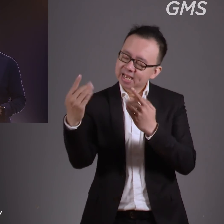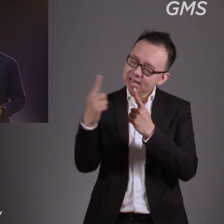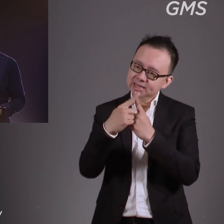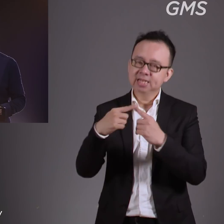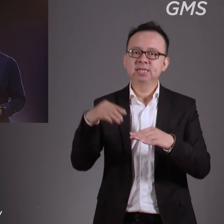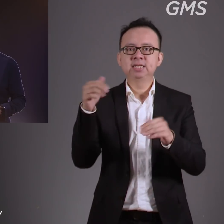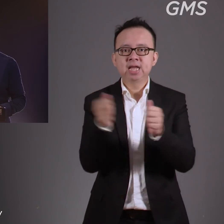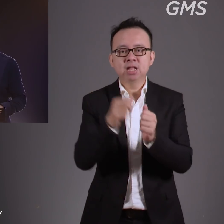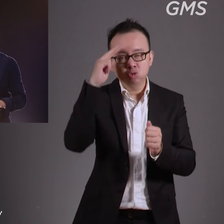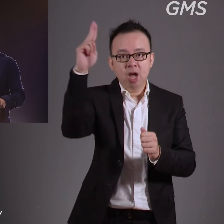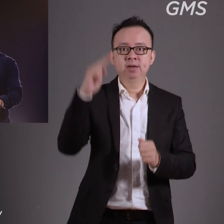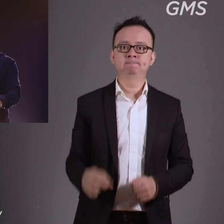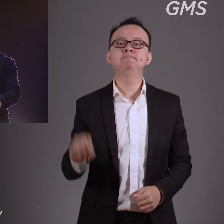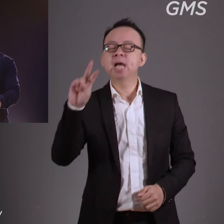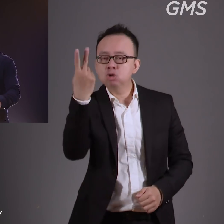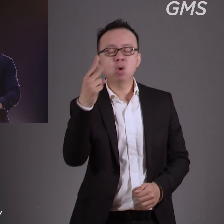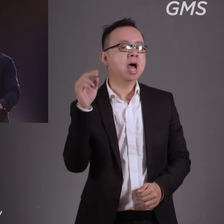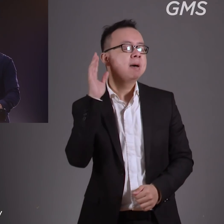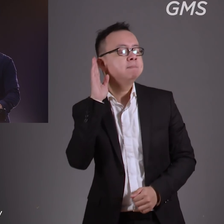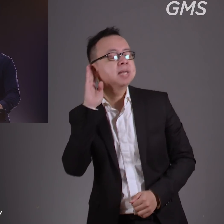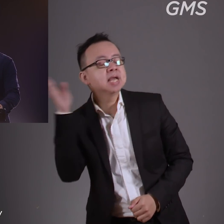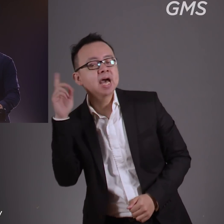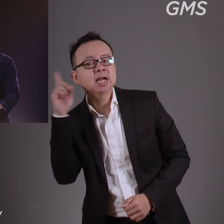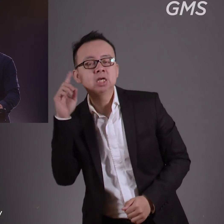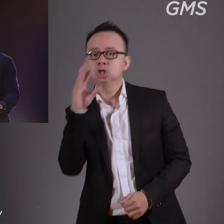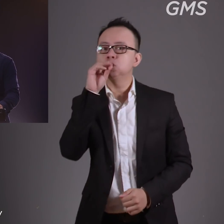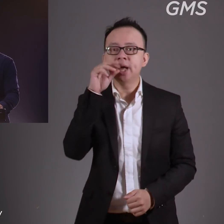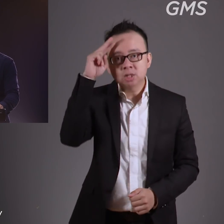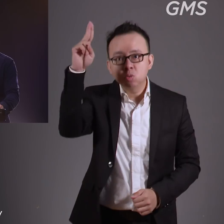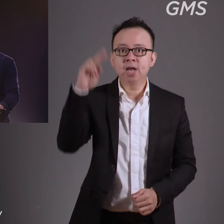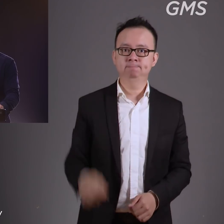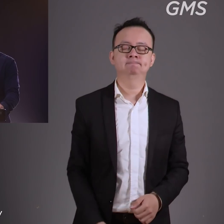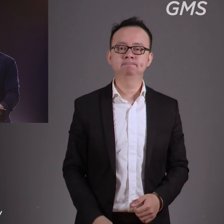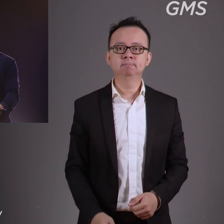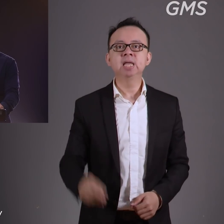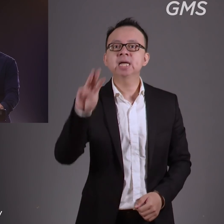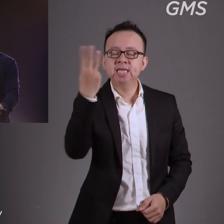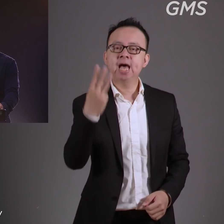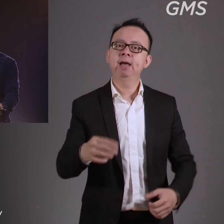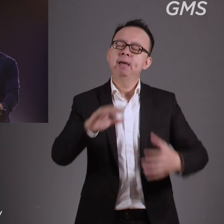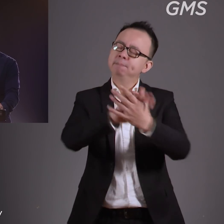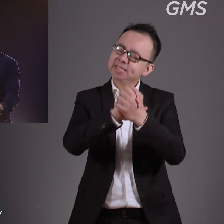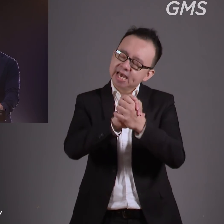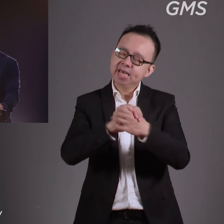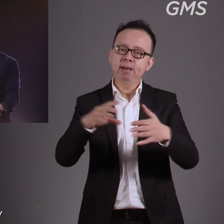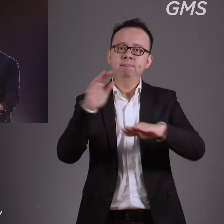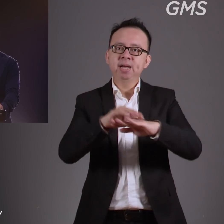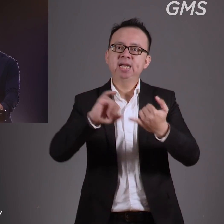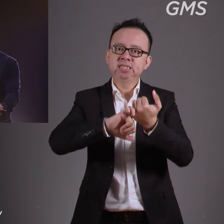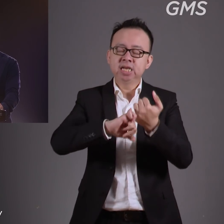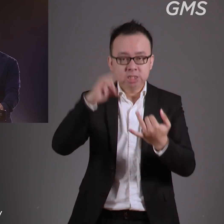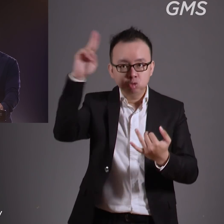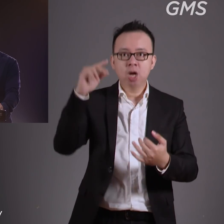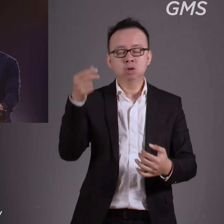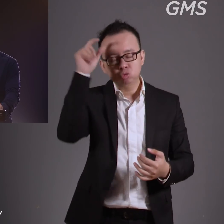Turun-temurun. Yang kedua, mendengar suara Tuhan bisa menyelamatkan keluarga kita. Yang ketiga, percaya pada janji Tuhan